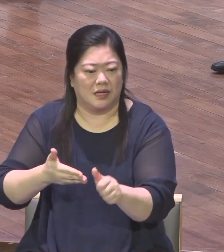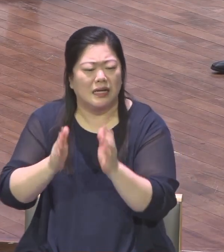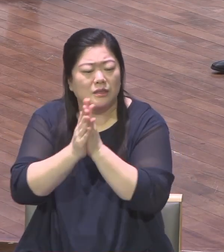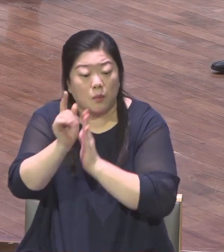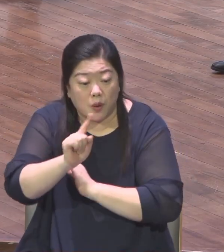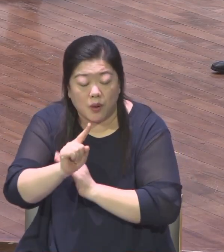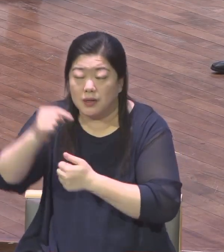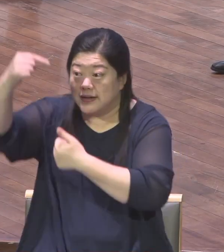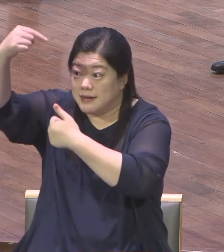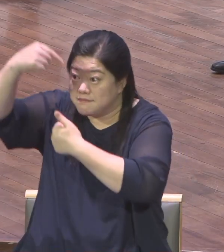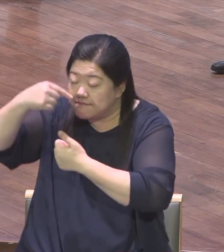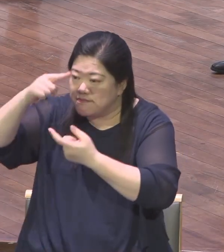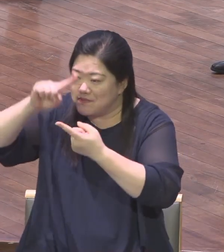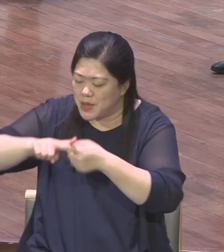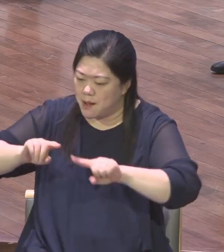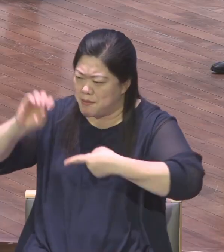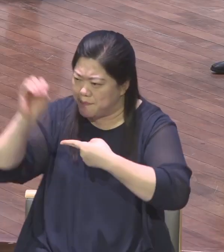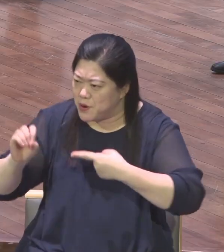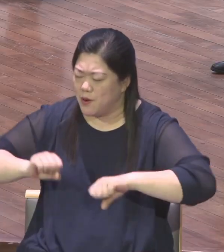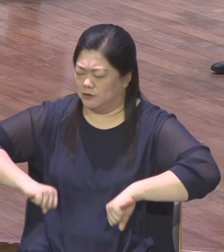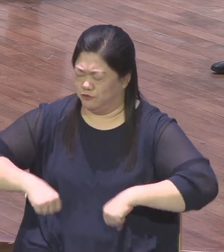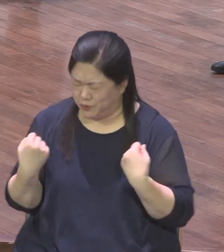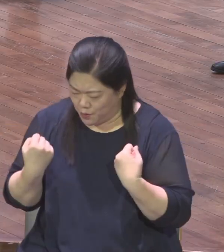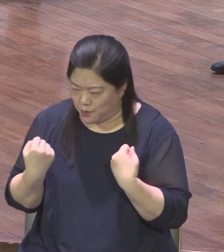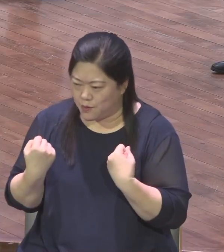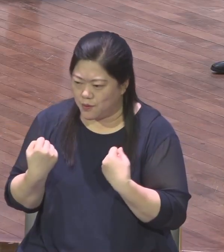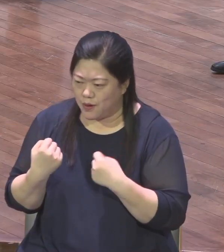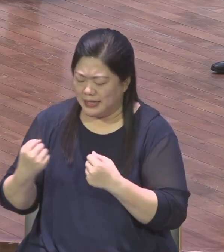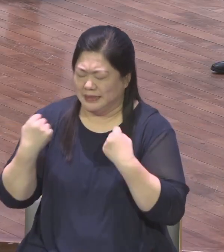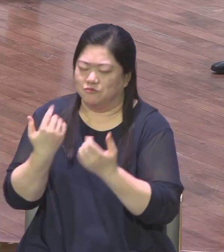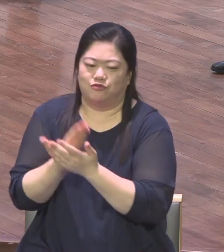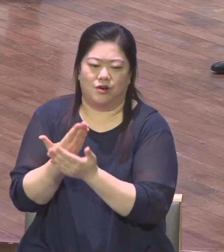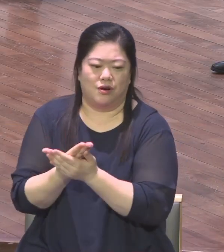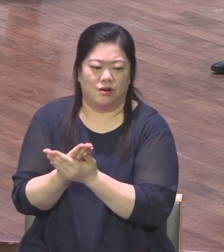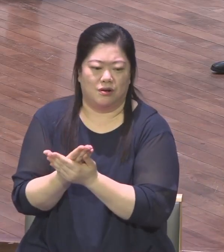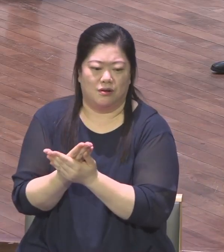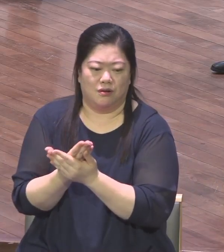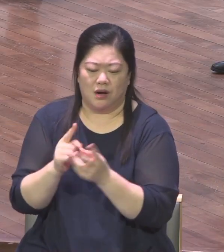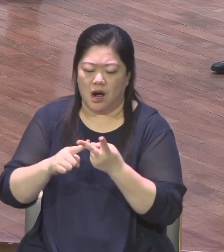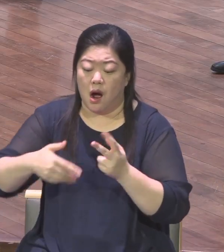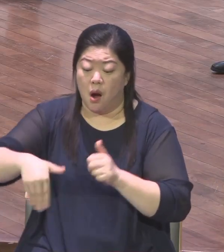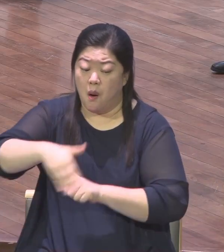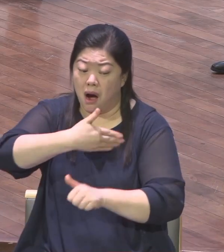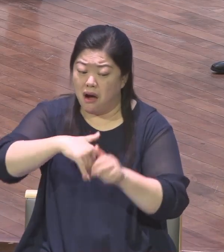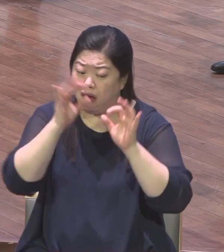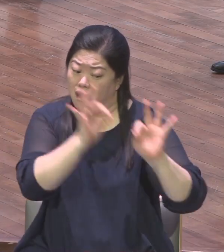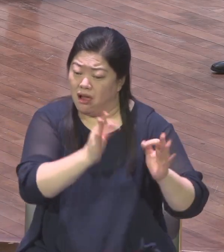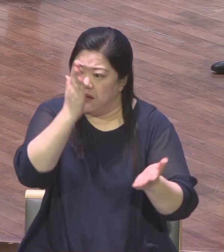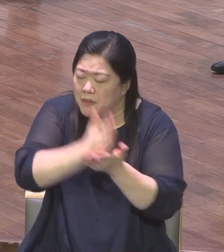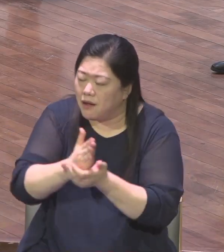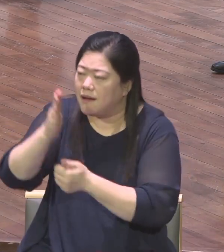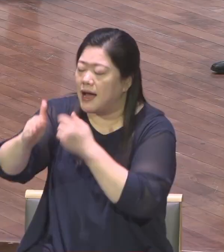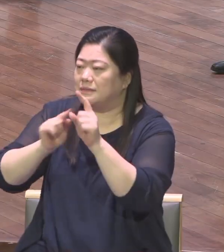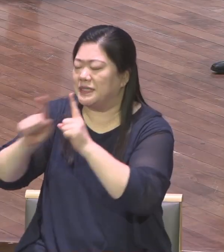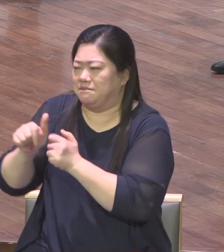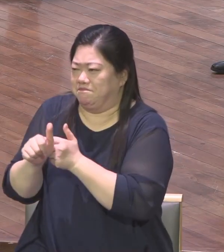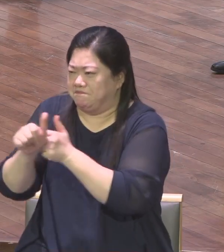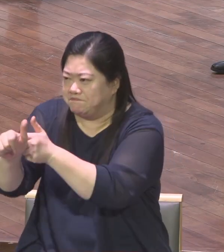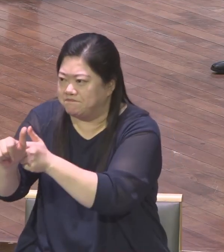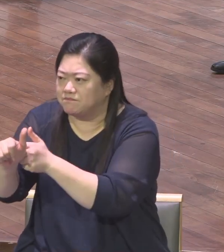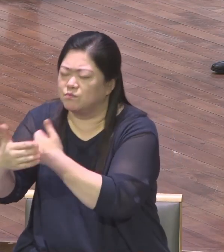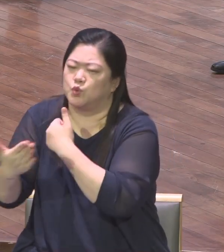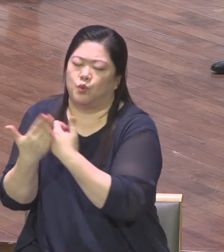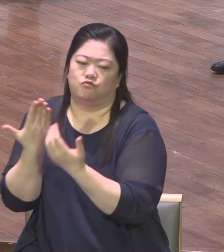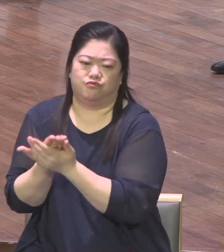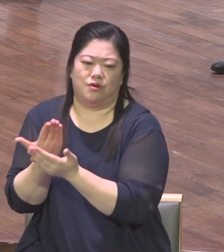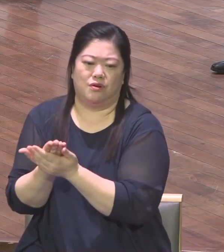온전히 순종해서 응답받게 하여 주옵소서. 어떤 환경 속에서도 말씀이 기반되는 삶에